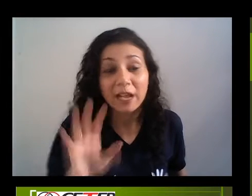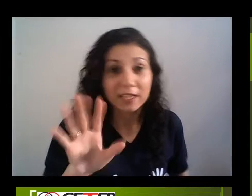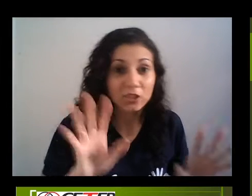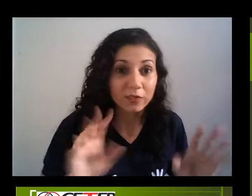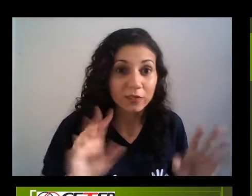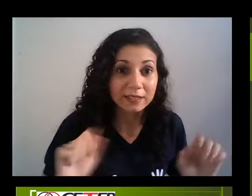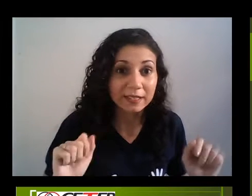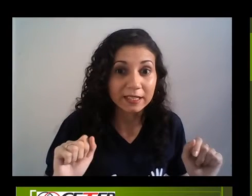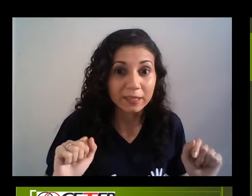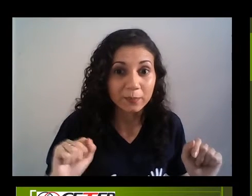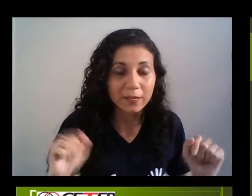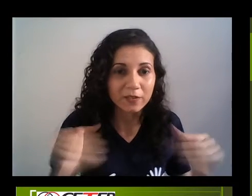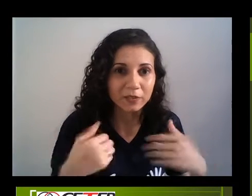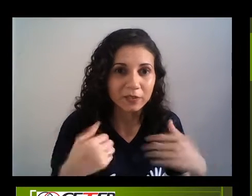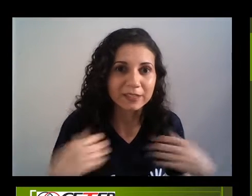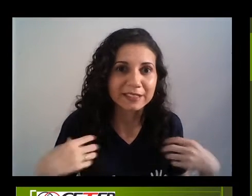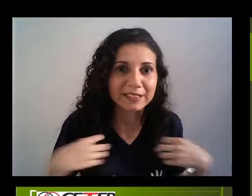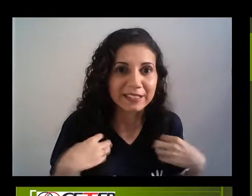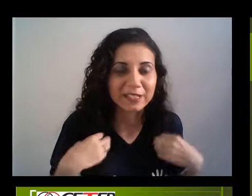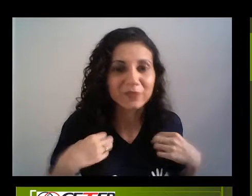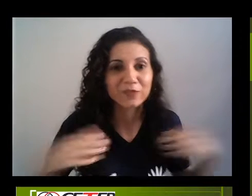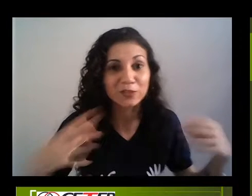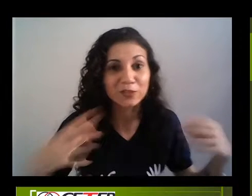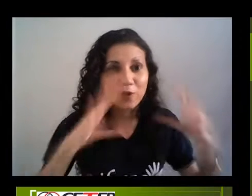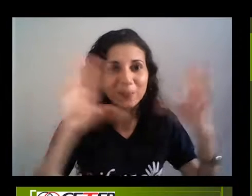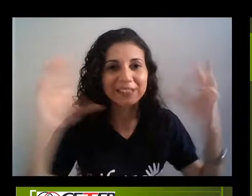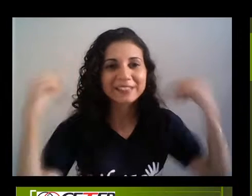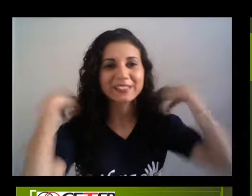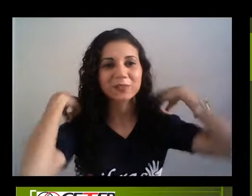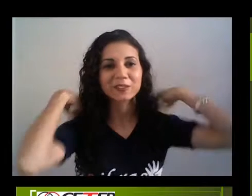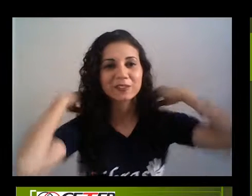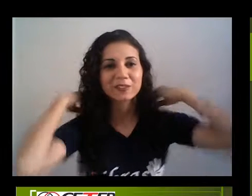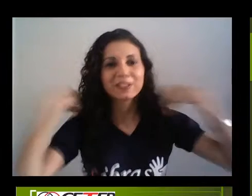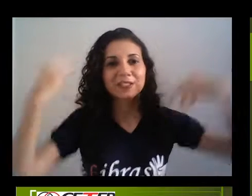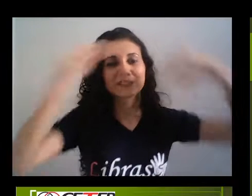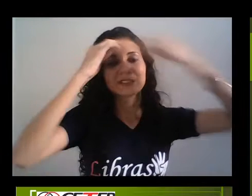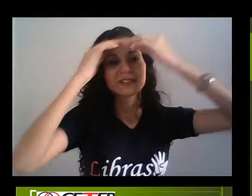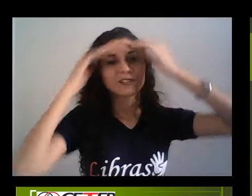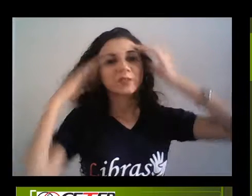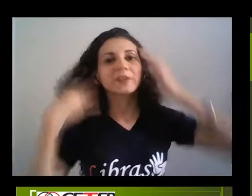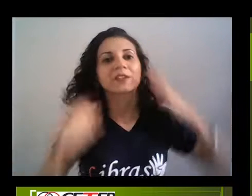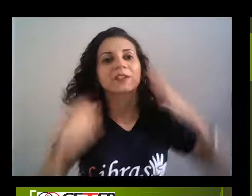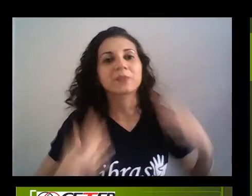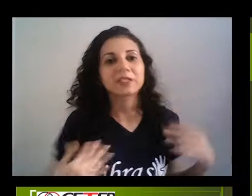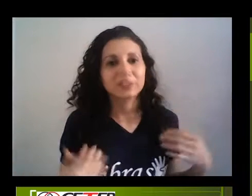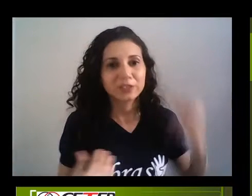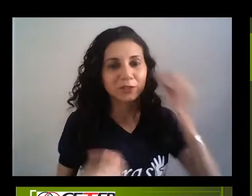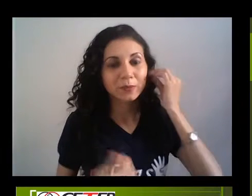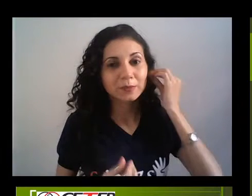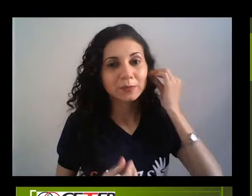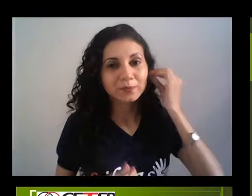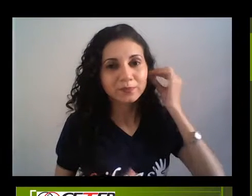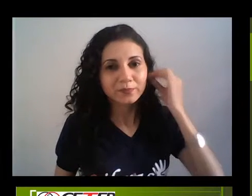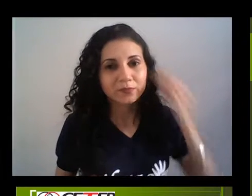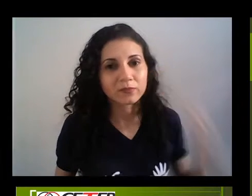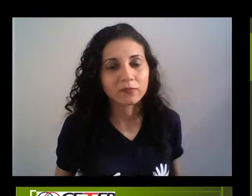deixa eu fazer aqui pra vocês entenderem visualmente, digamos. Espero que a imagem esteja